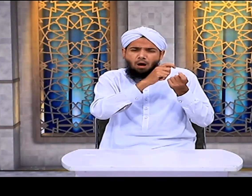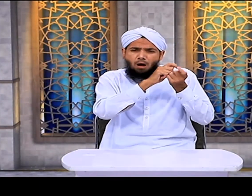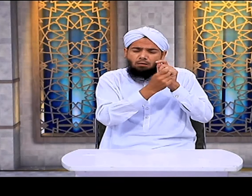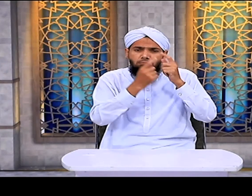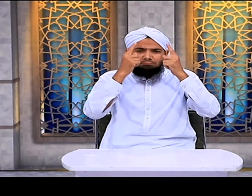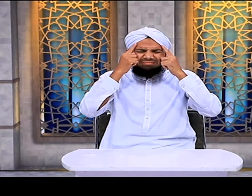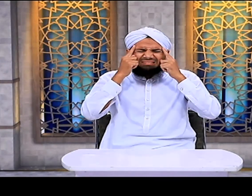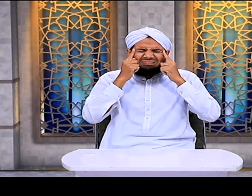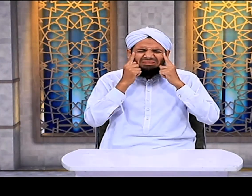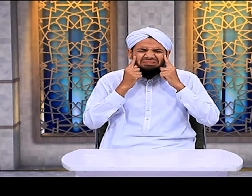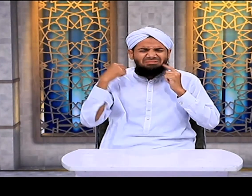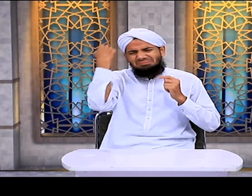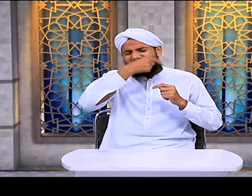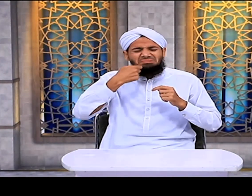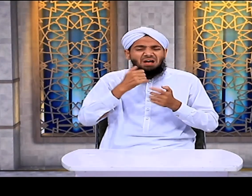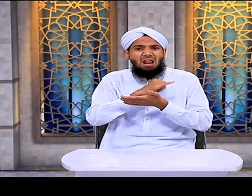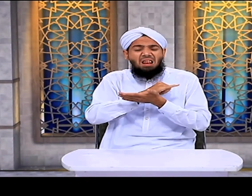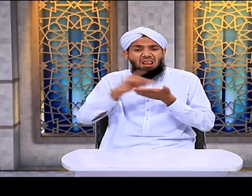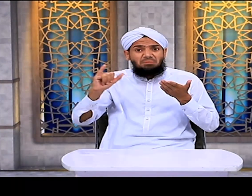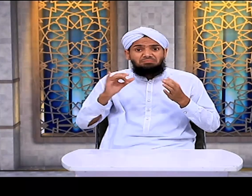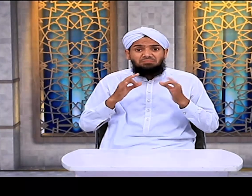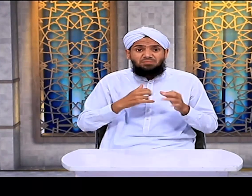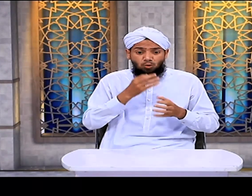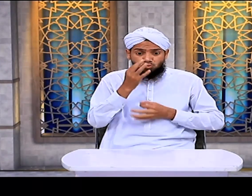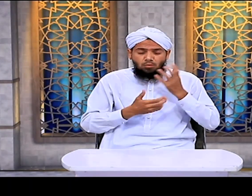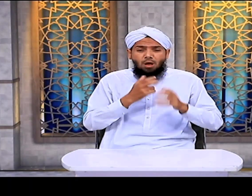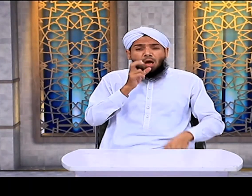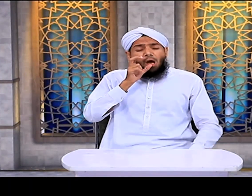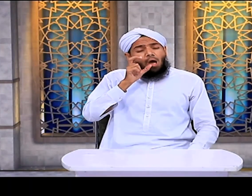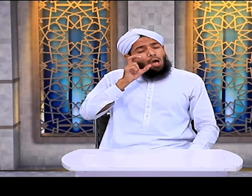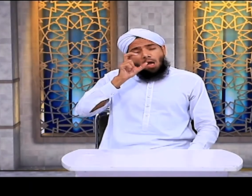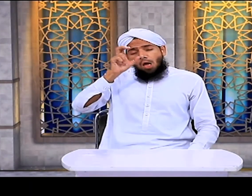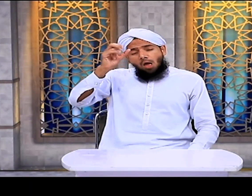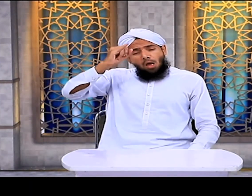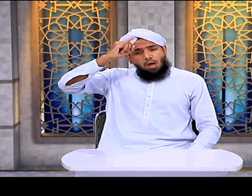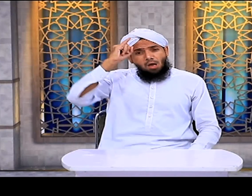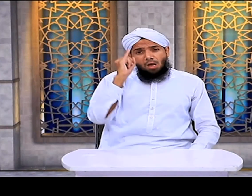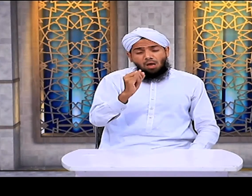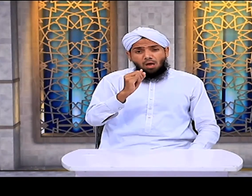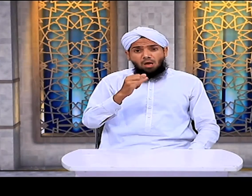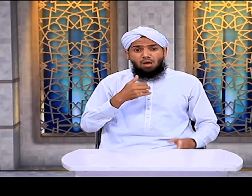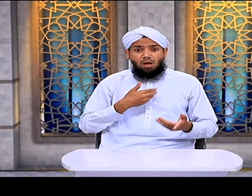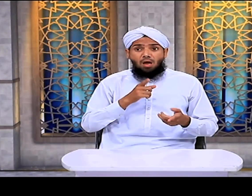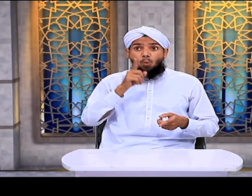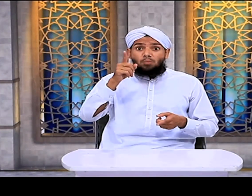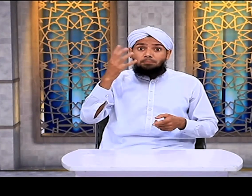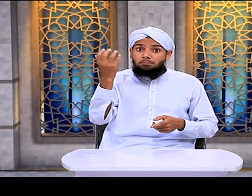گے۔ اہل جہنم دوزخ سے چلائیں گے اور داروغہ جہنم حضرت مالک علیہ السلام کو